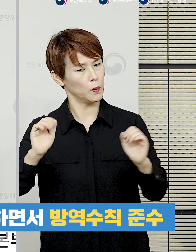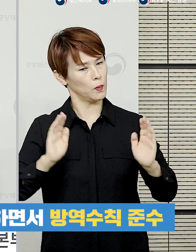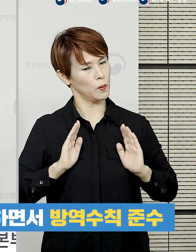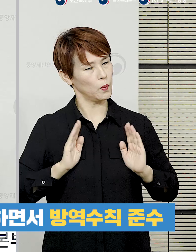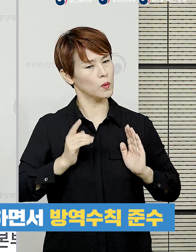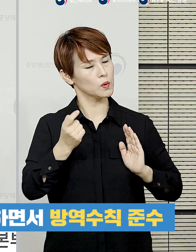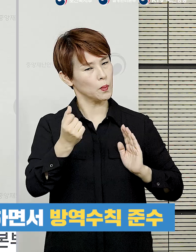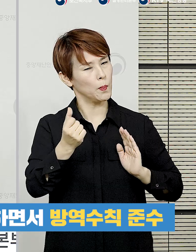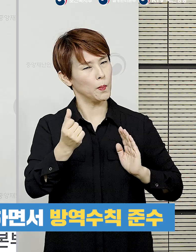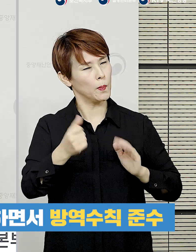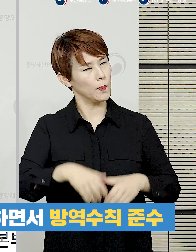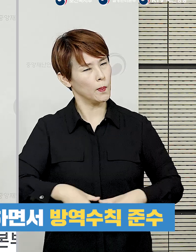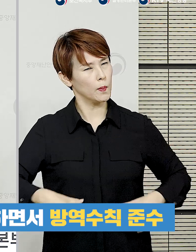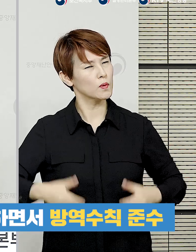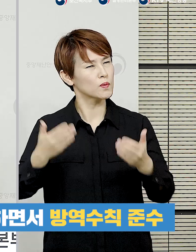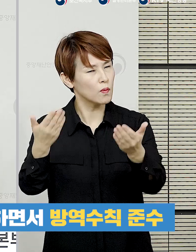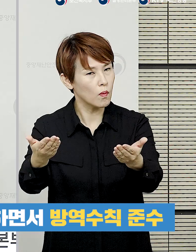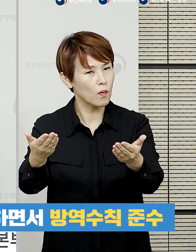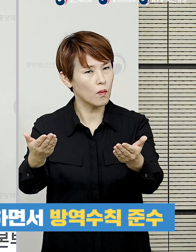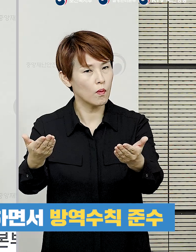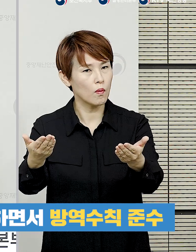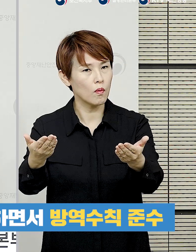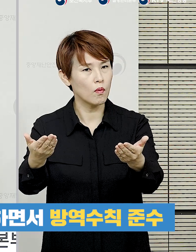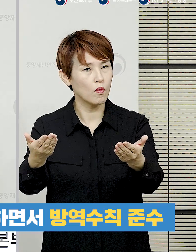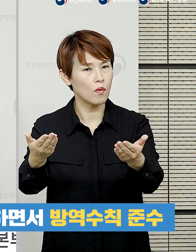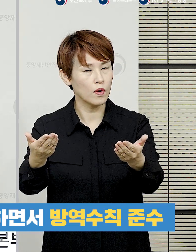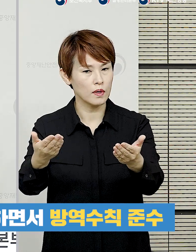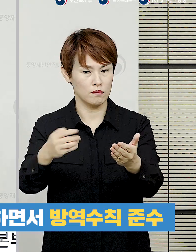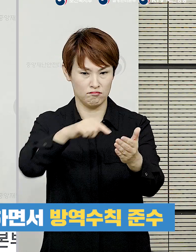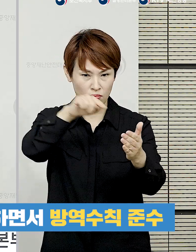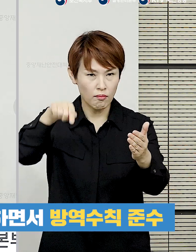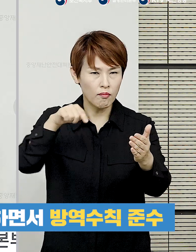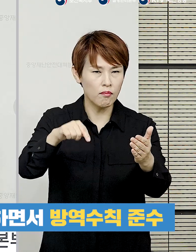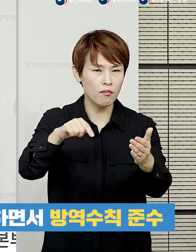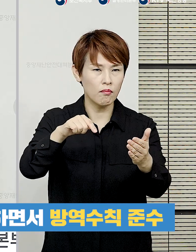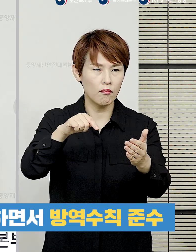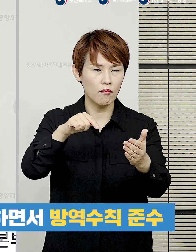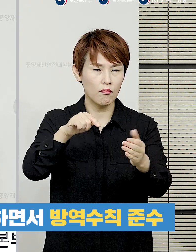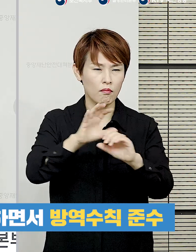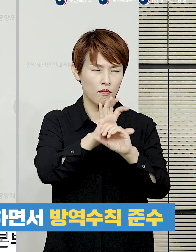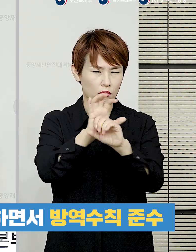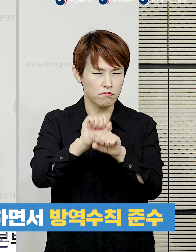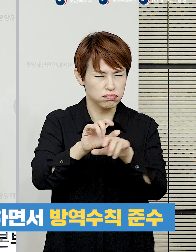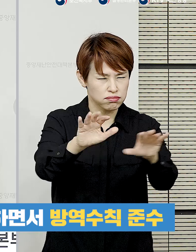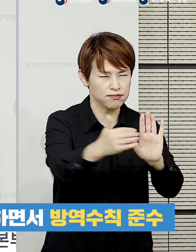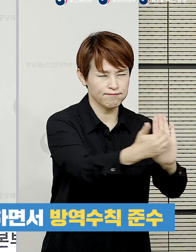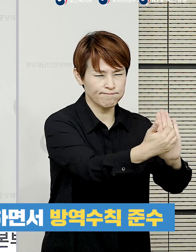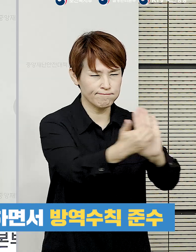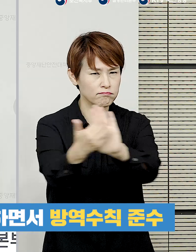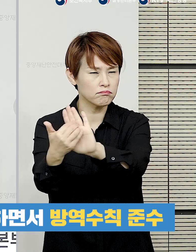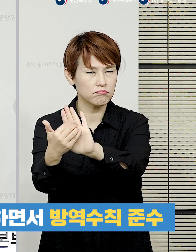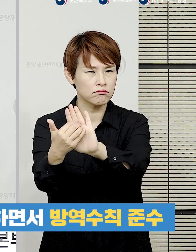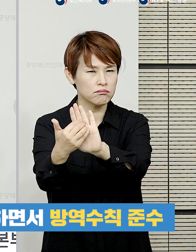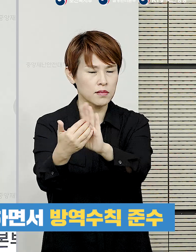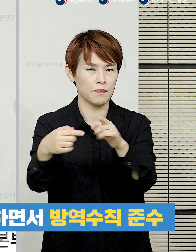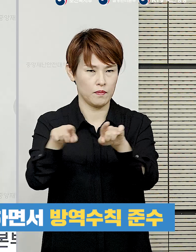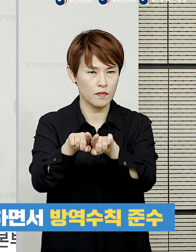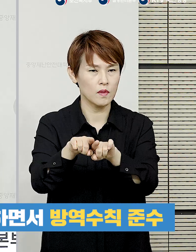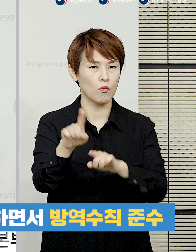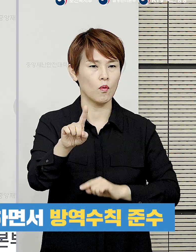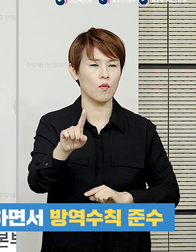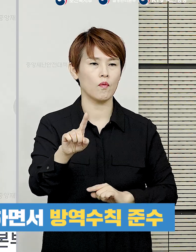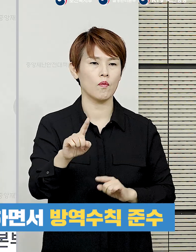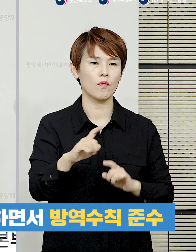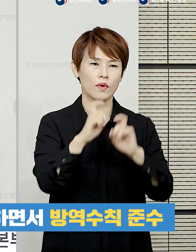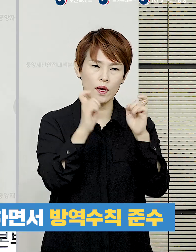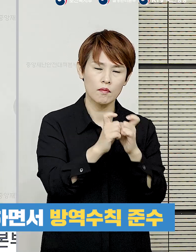좀 열어주면서 대신 이 과정에서 코로나19의 전파와 확산을 최대한 차단할 수 있도록 각 개인과 그런